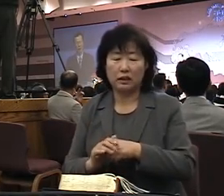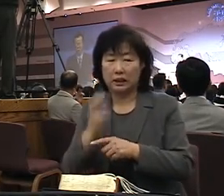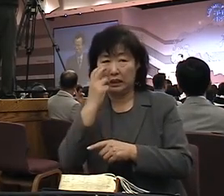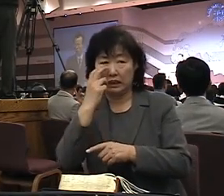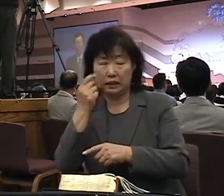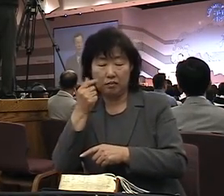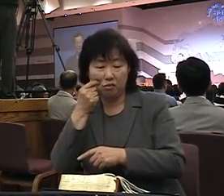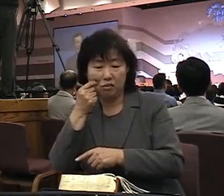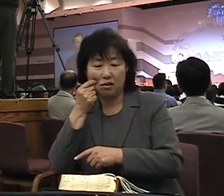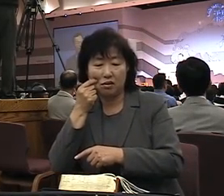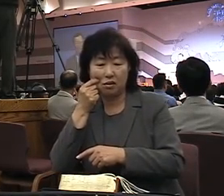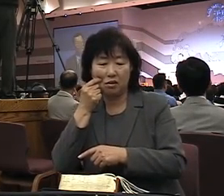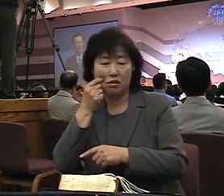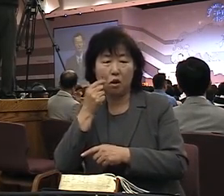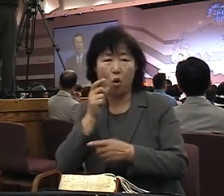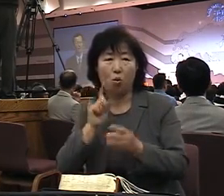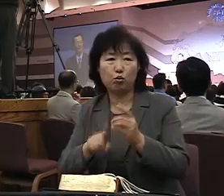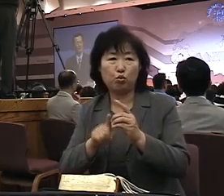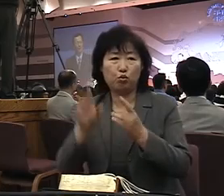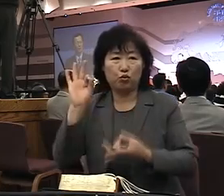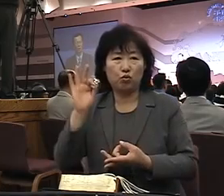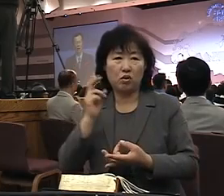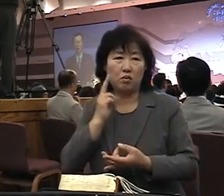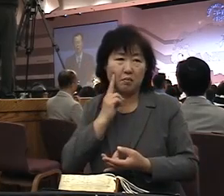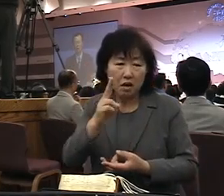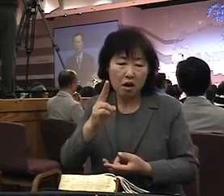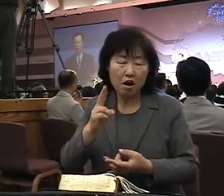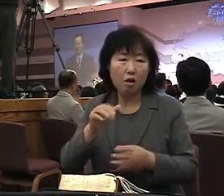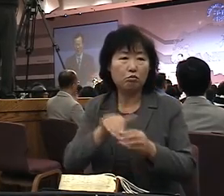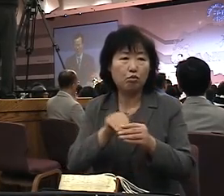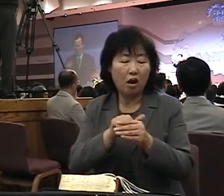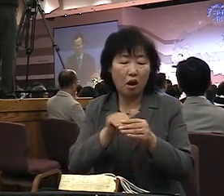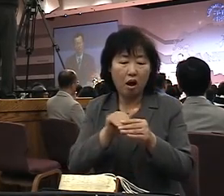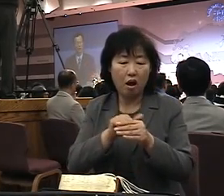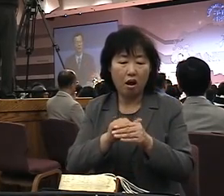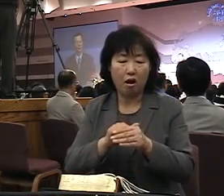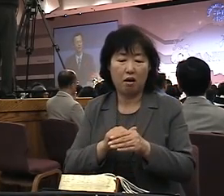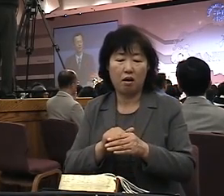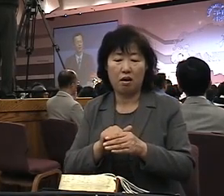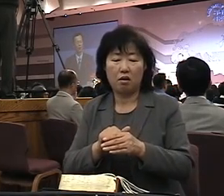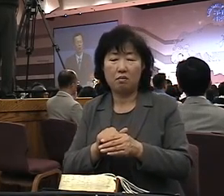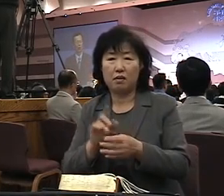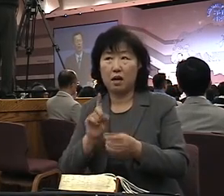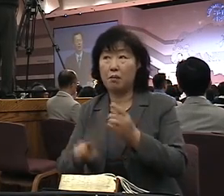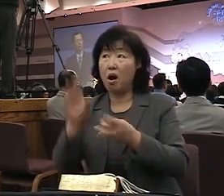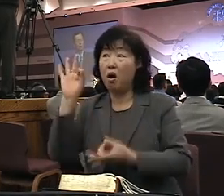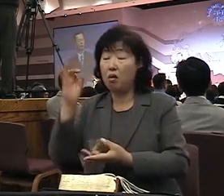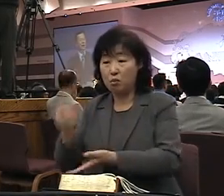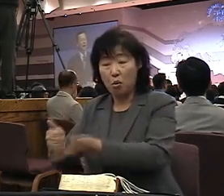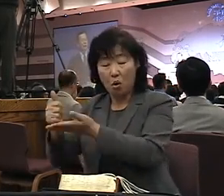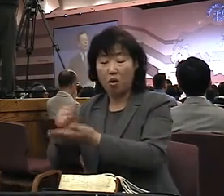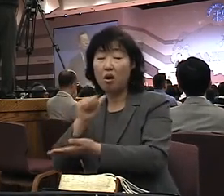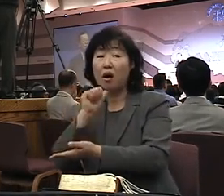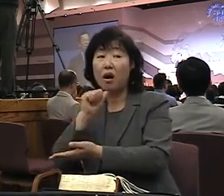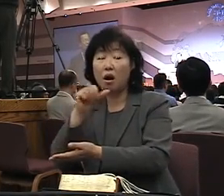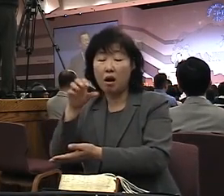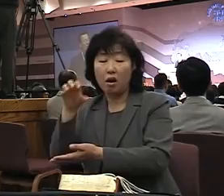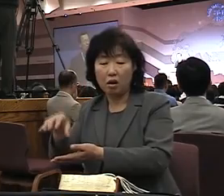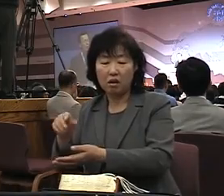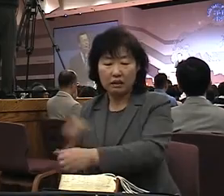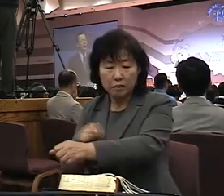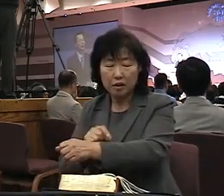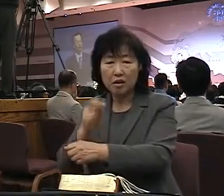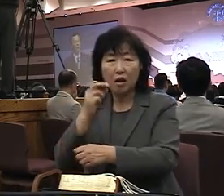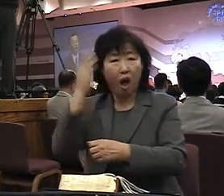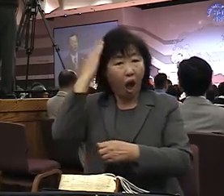이렇게 거센 문화입니다. 우상을 섬기고 이 가나안 특별히 오늘날 이 미국이나 한국이나